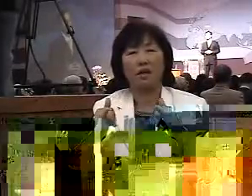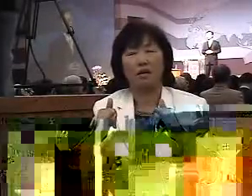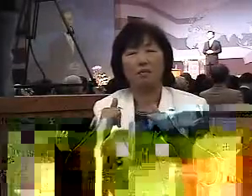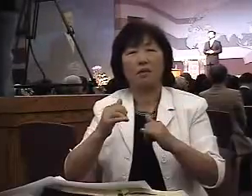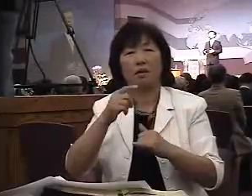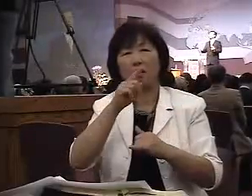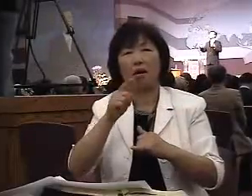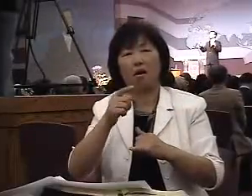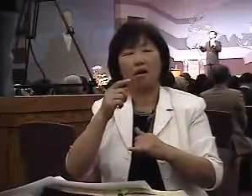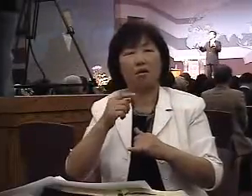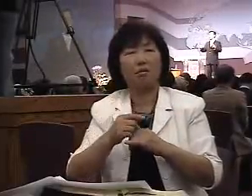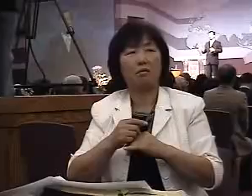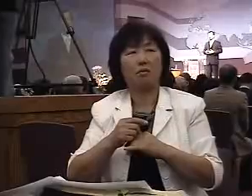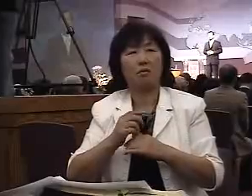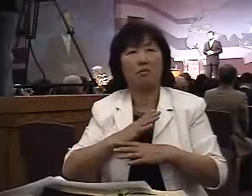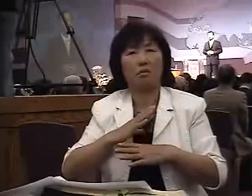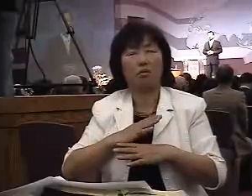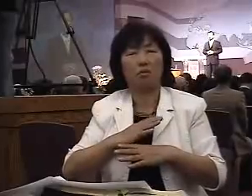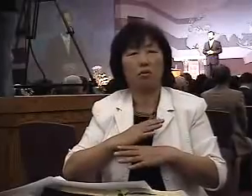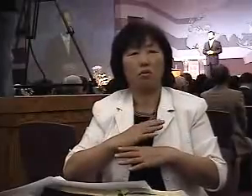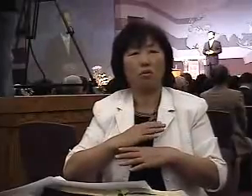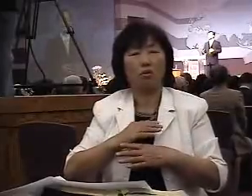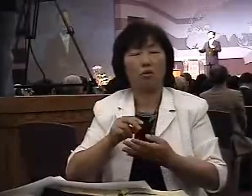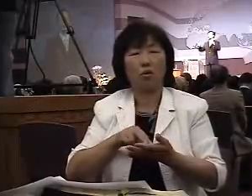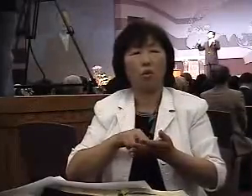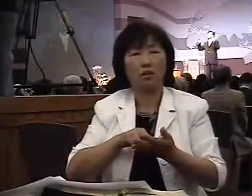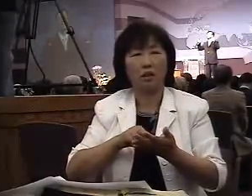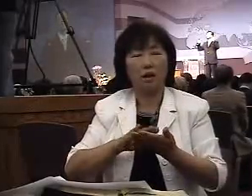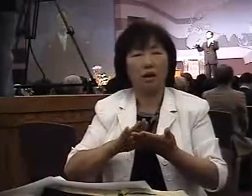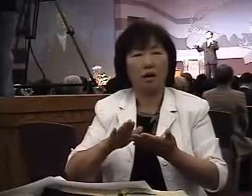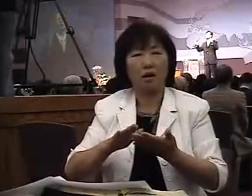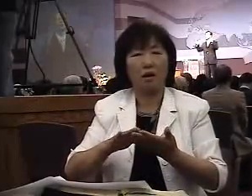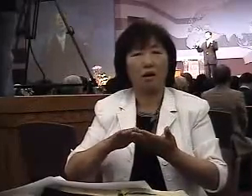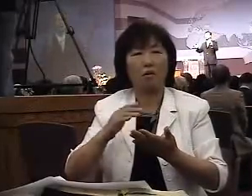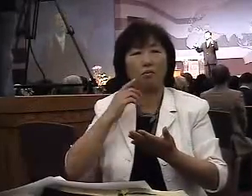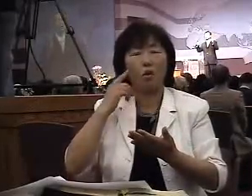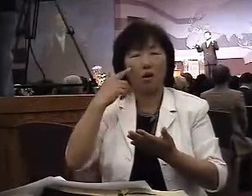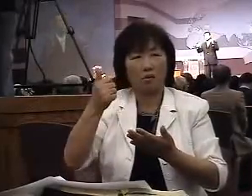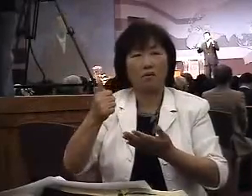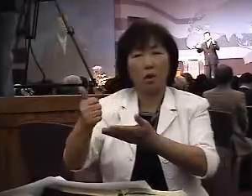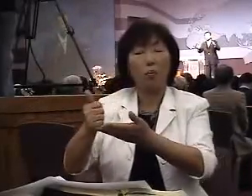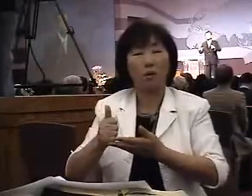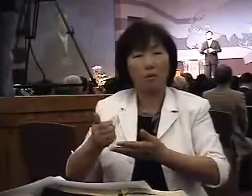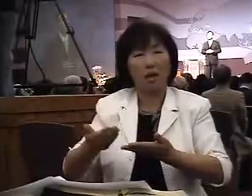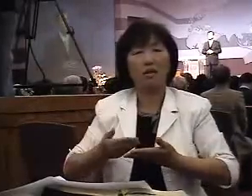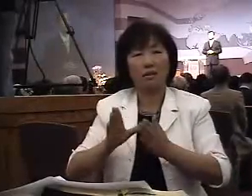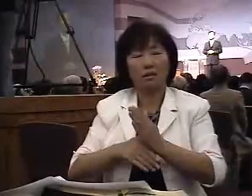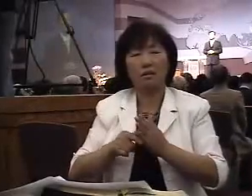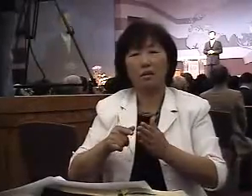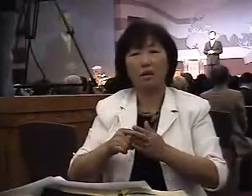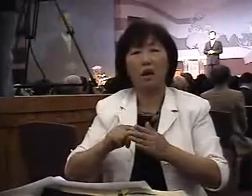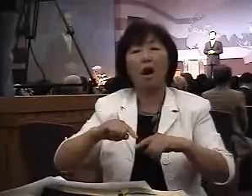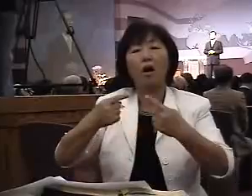합니까? 두렵고 떨립니다. 제가 가서 과연 무엇을 하시라고 부르시는